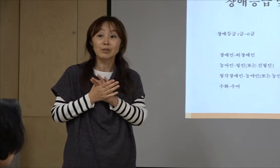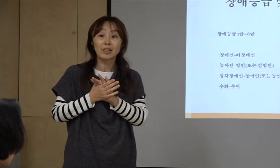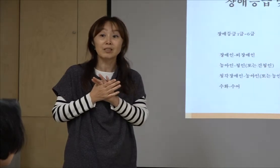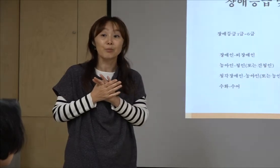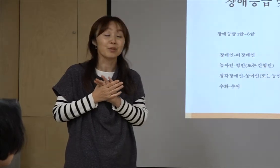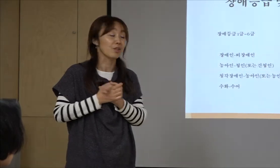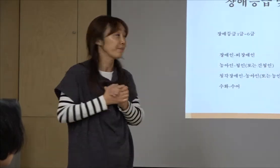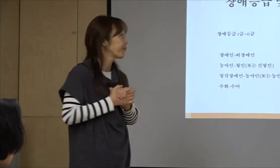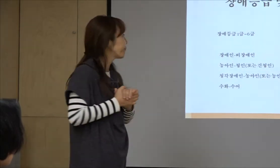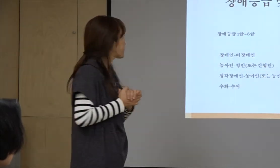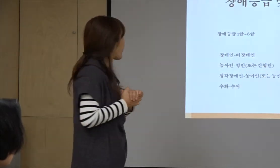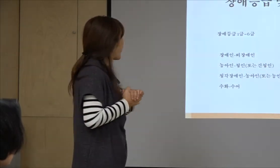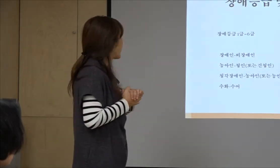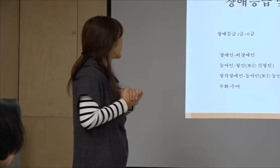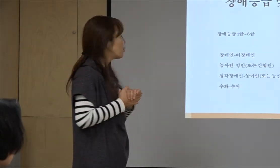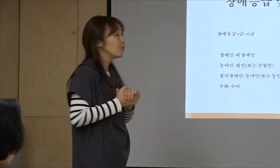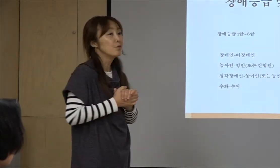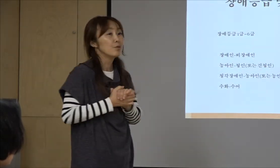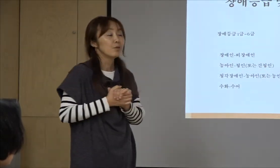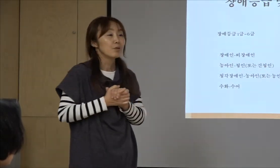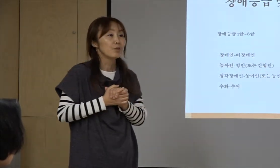상관이 없어요. 그리고